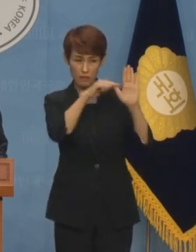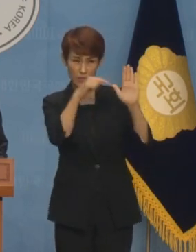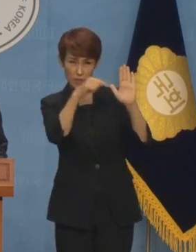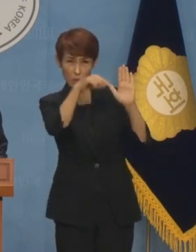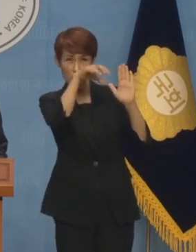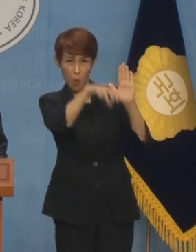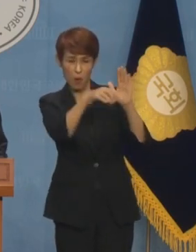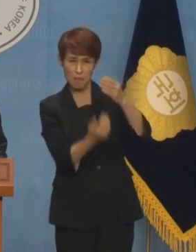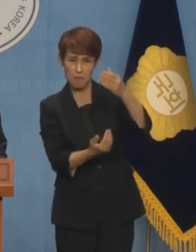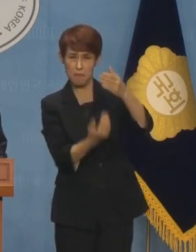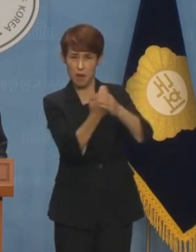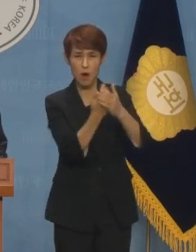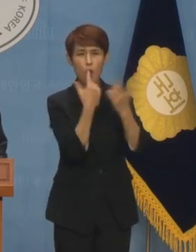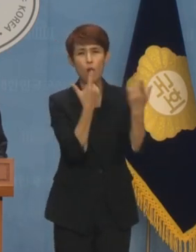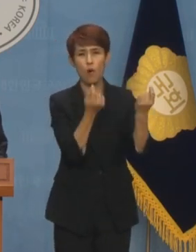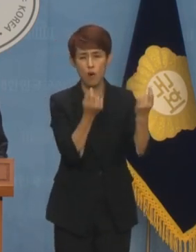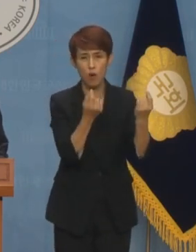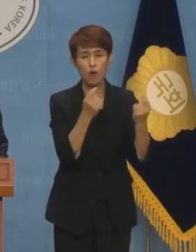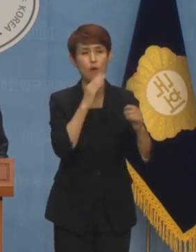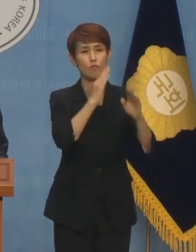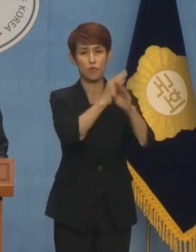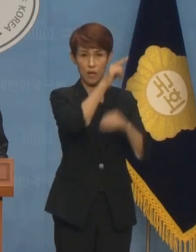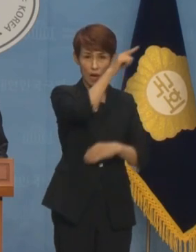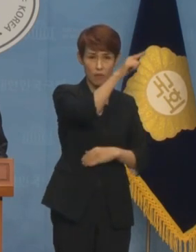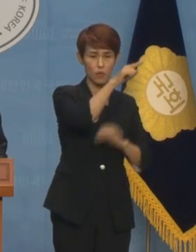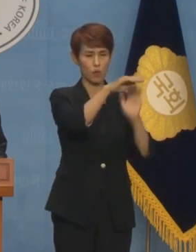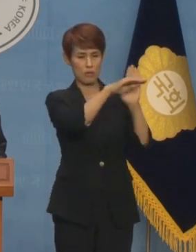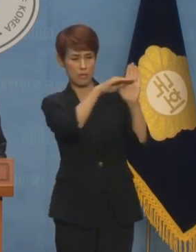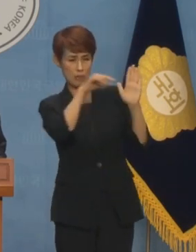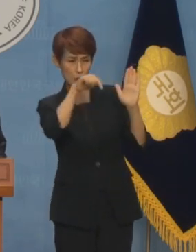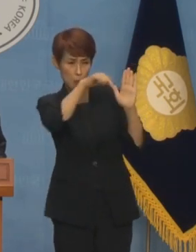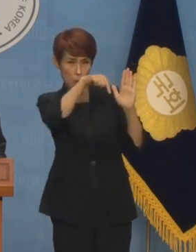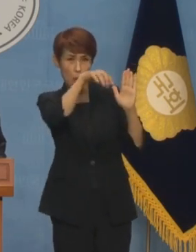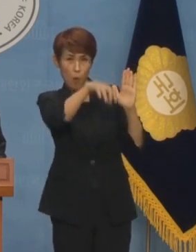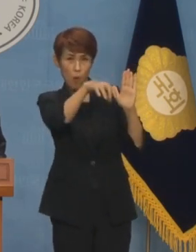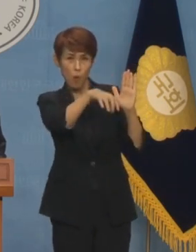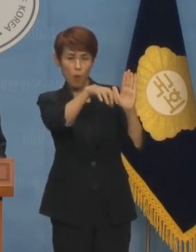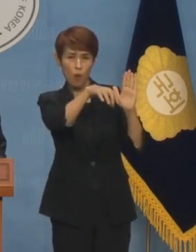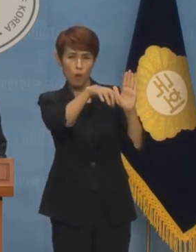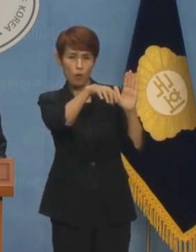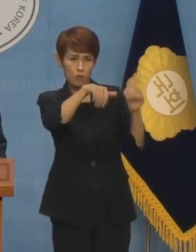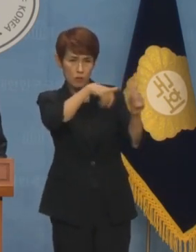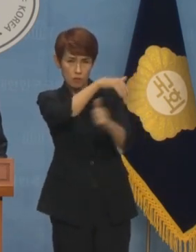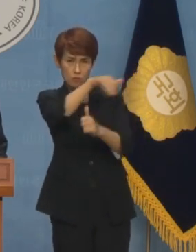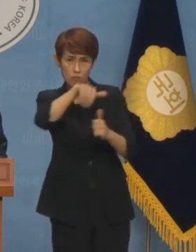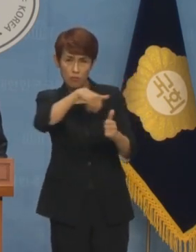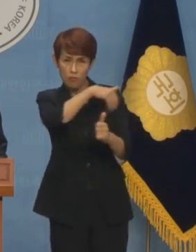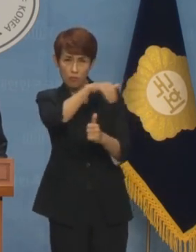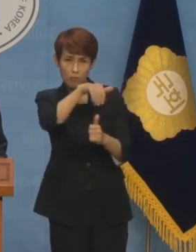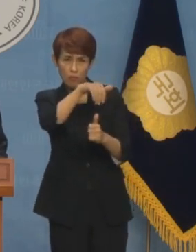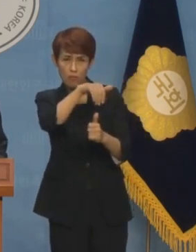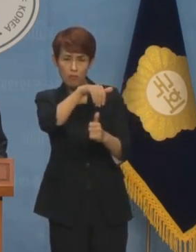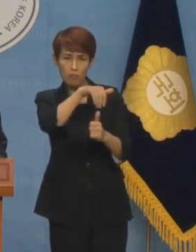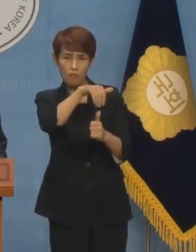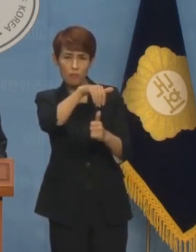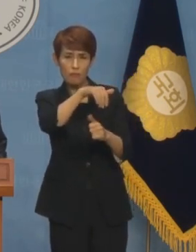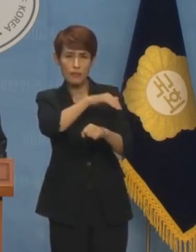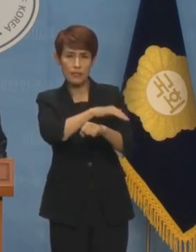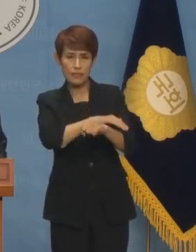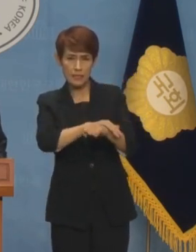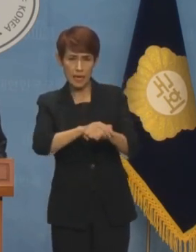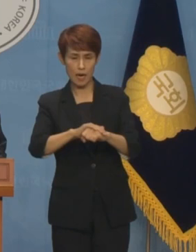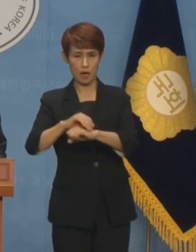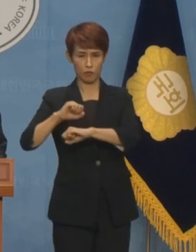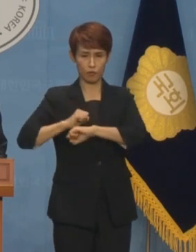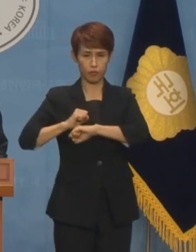나타난 사건과 같이 북한과 휴전선 인근 전방지역 동향에 대해 제대로